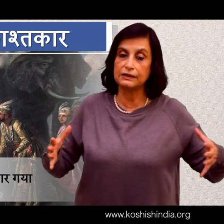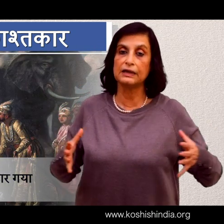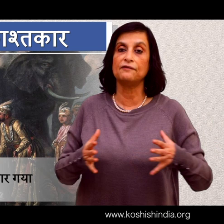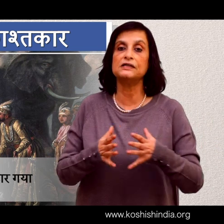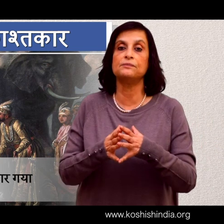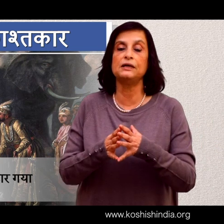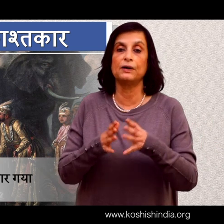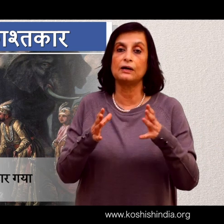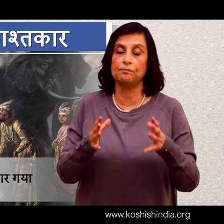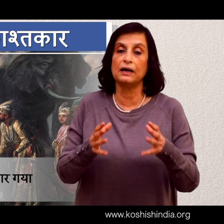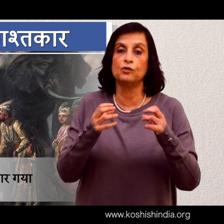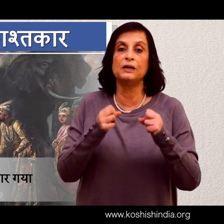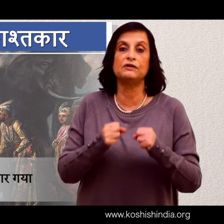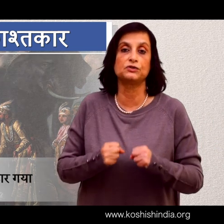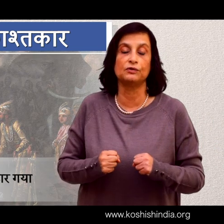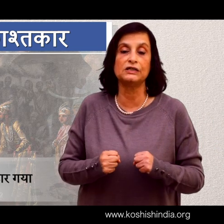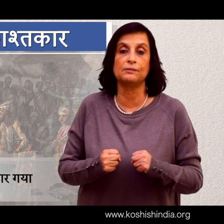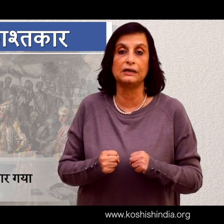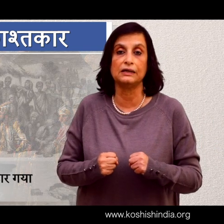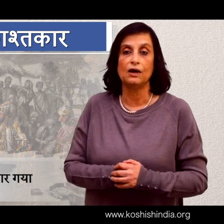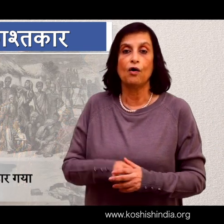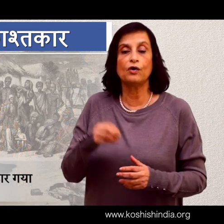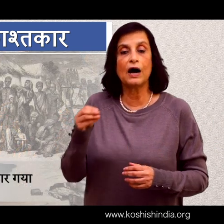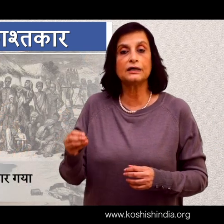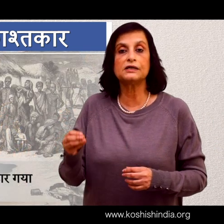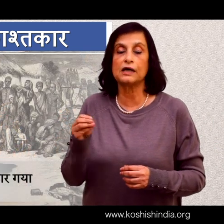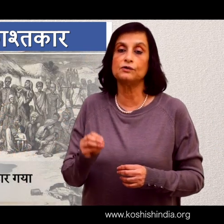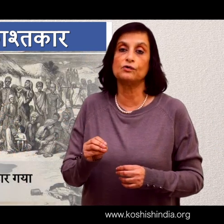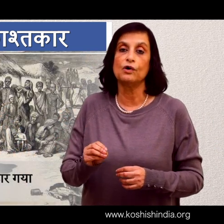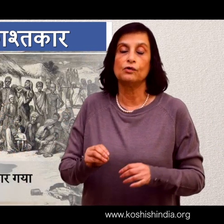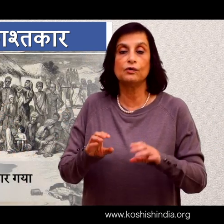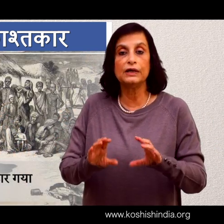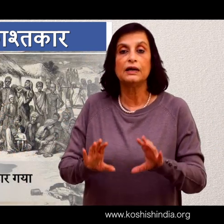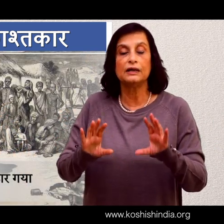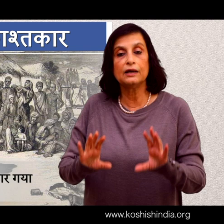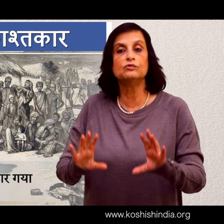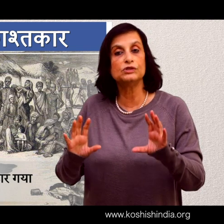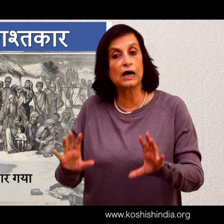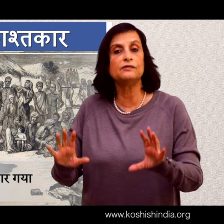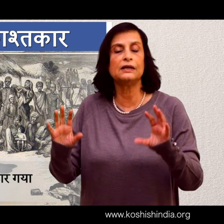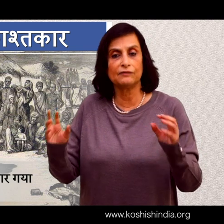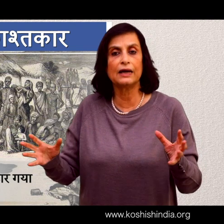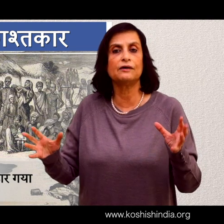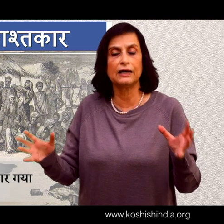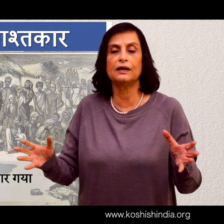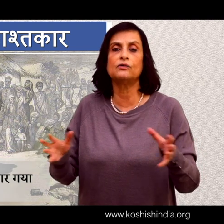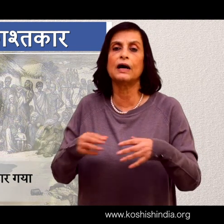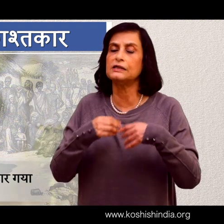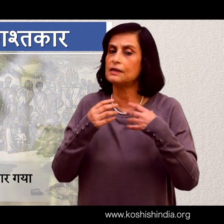साथहीअंग्रेजोंने भारतकीअधिकांशभूमिपरअपनीबस्तीस्थापितकरलीऔर वहांकेकिसानोंको गेहूं,चावलआदिउगाने